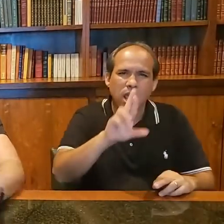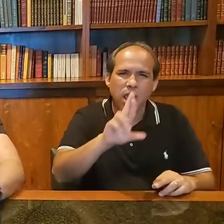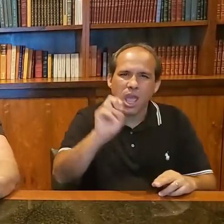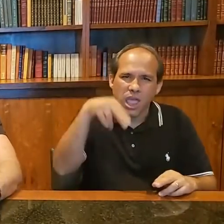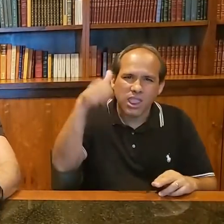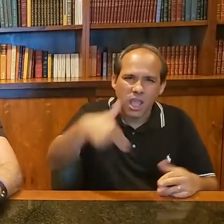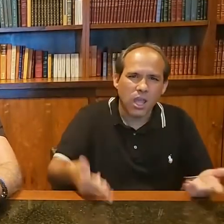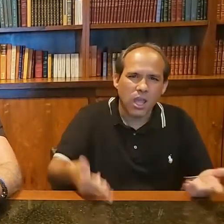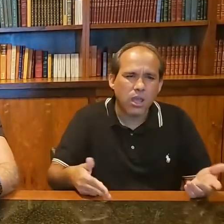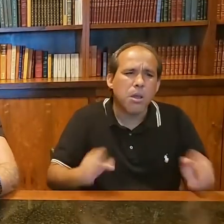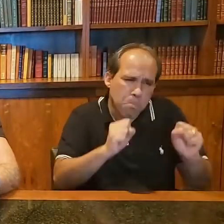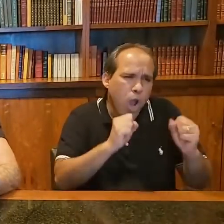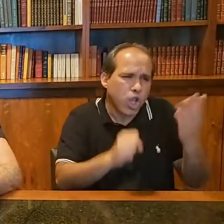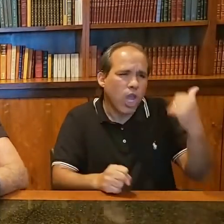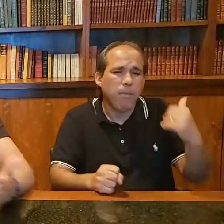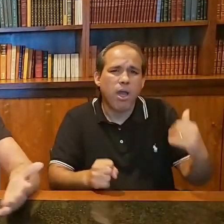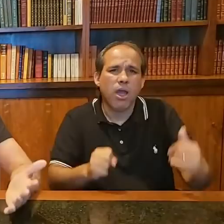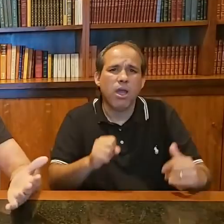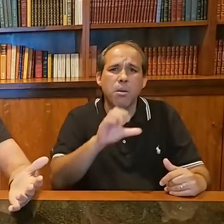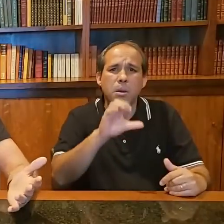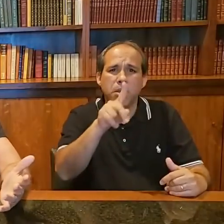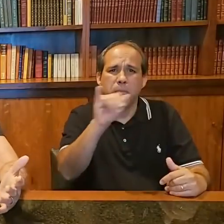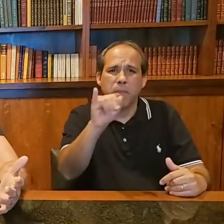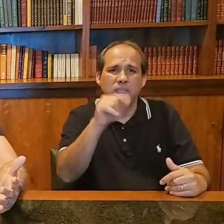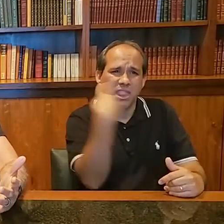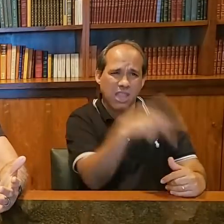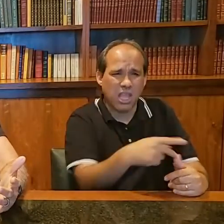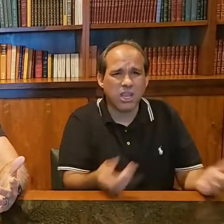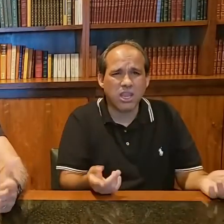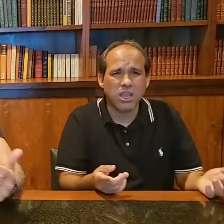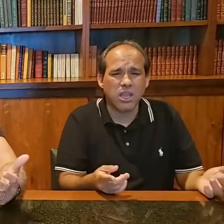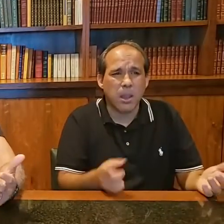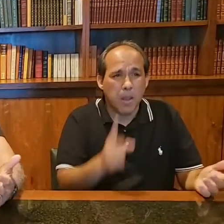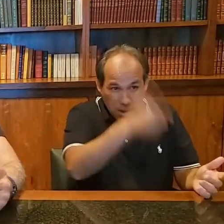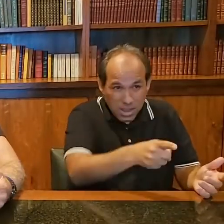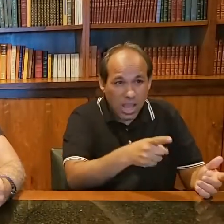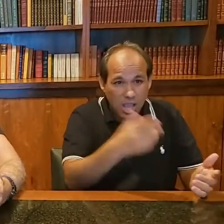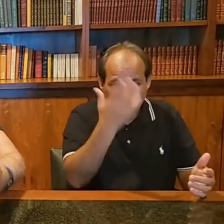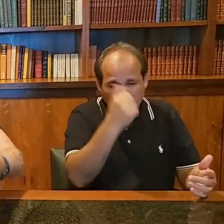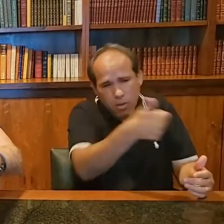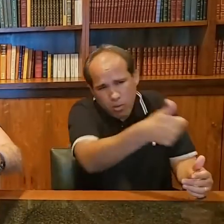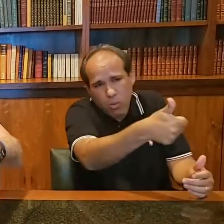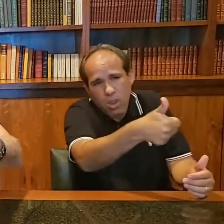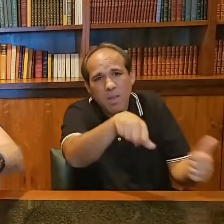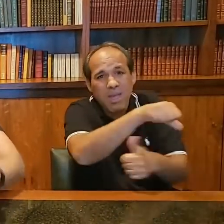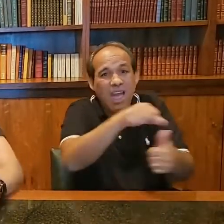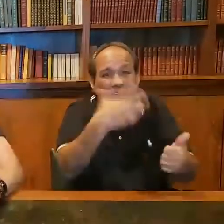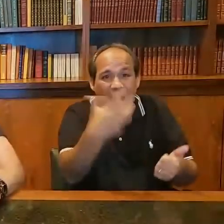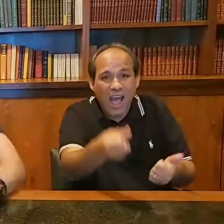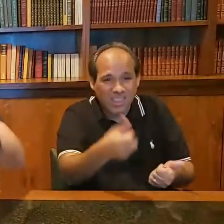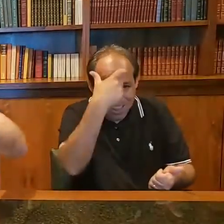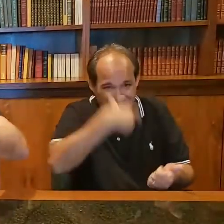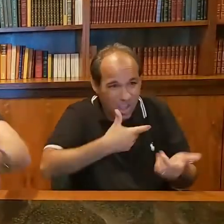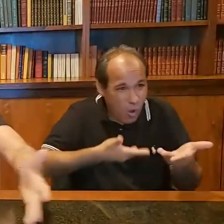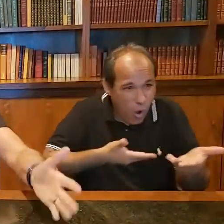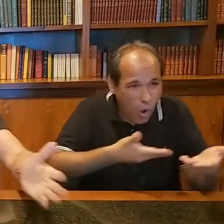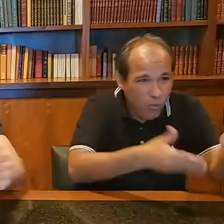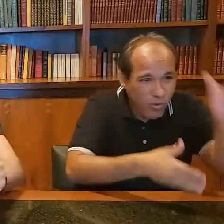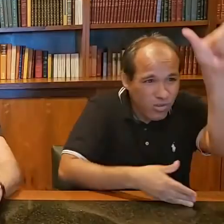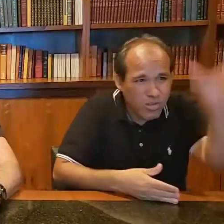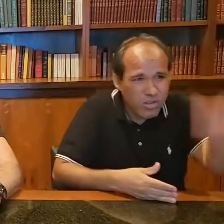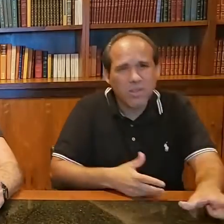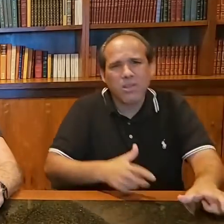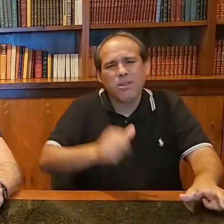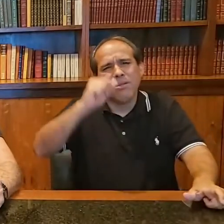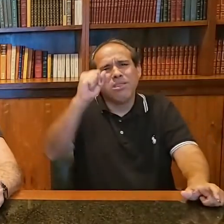da CPI convocar. Agora, aceitar convite para ser inquirido por uma figura desqualificada